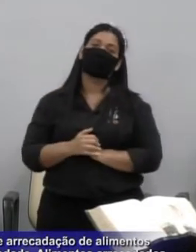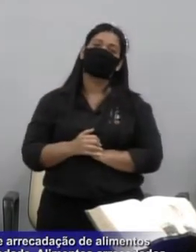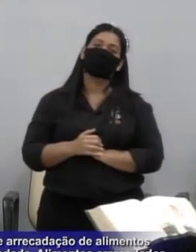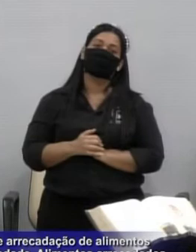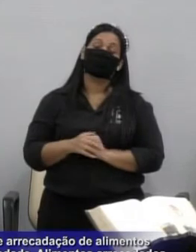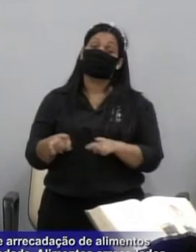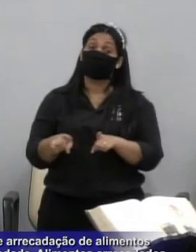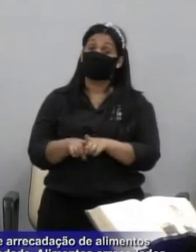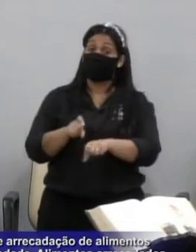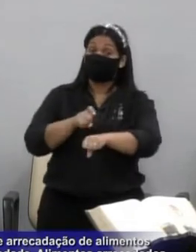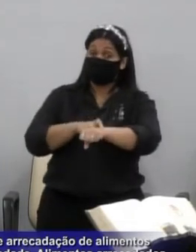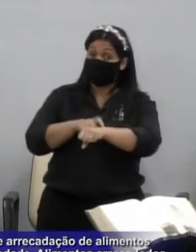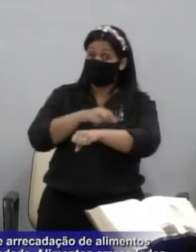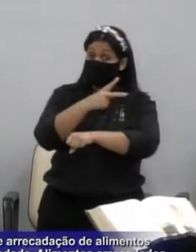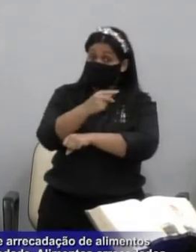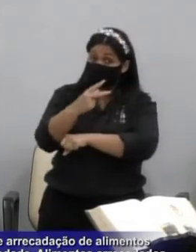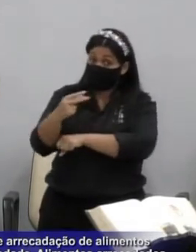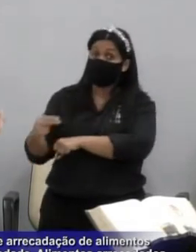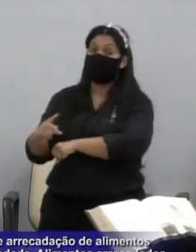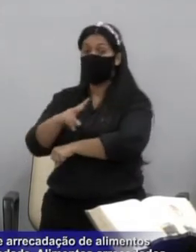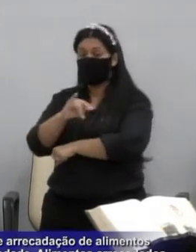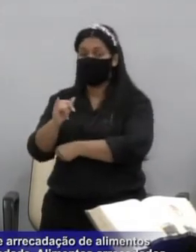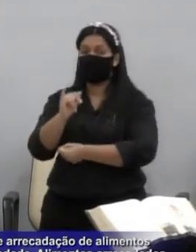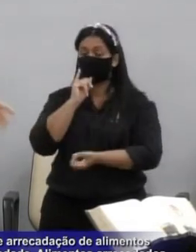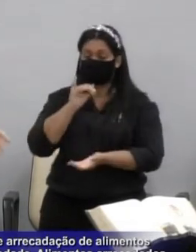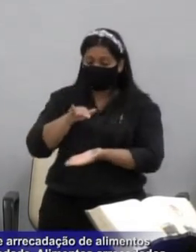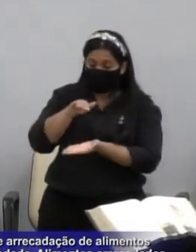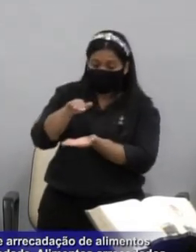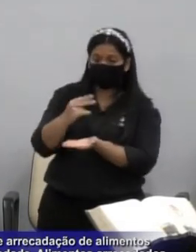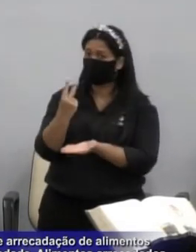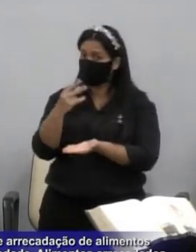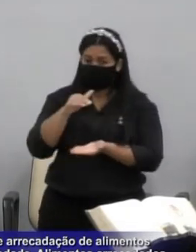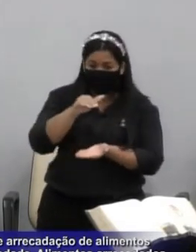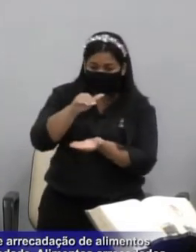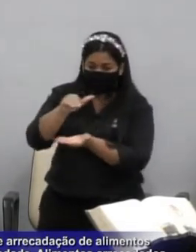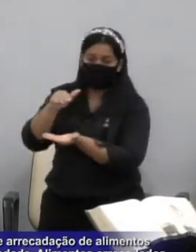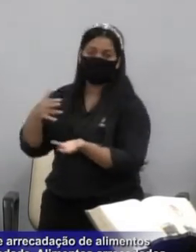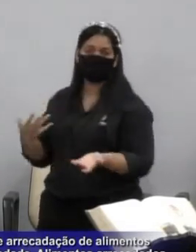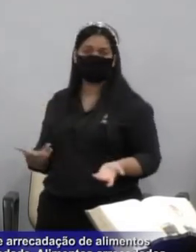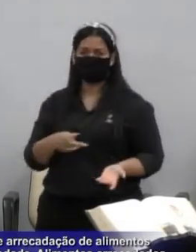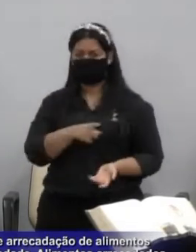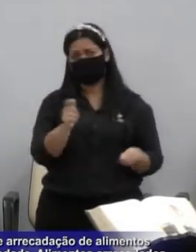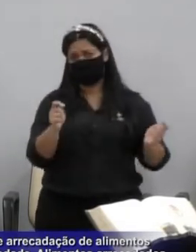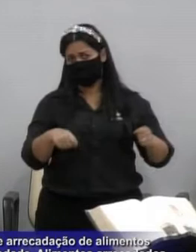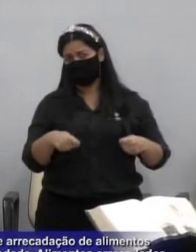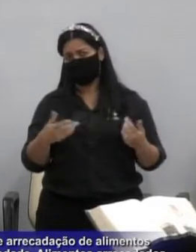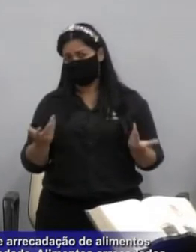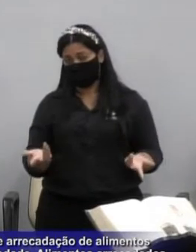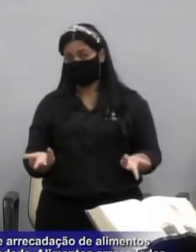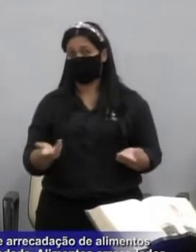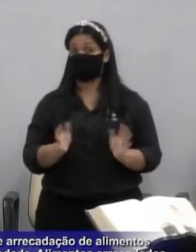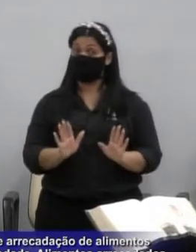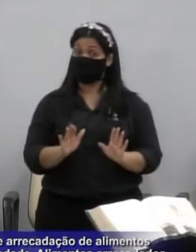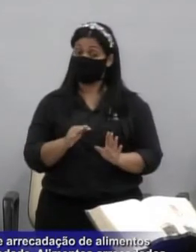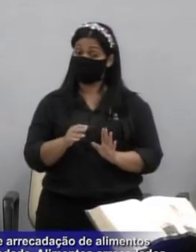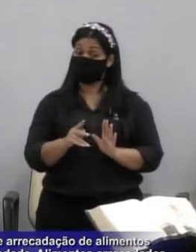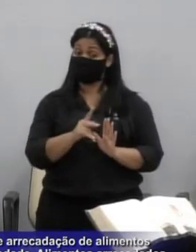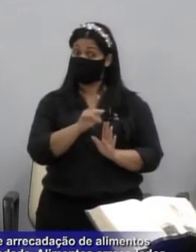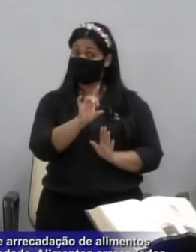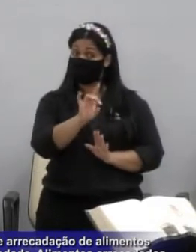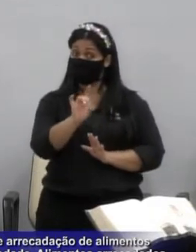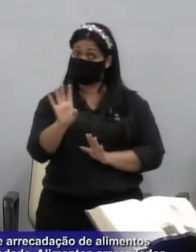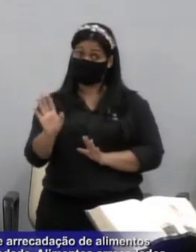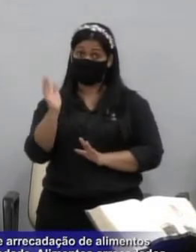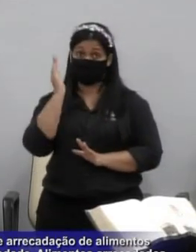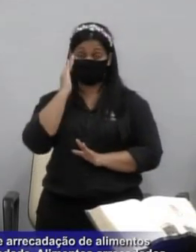e no momento da vacinação elas possam levar 1 quilo, 2 quilos de alimento, quem puder, lógico, levar aí o